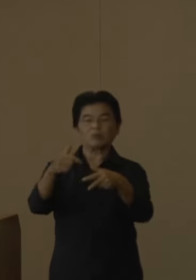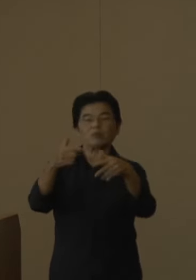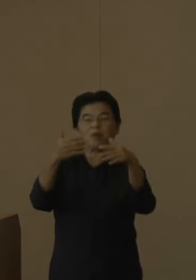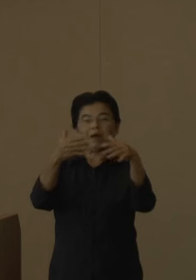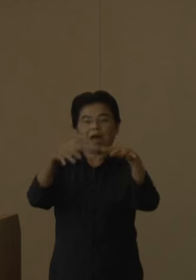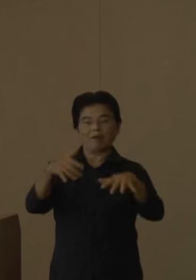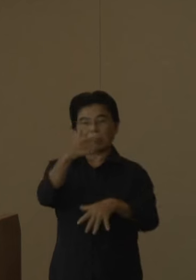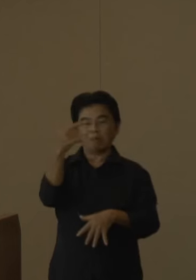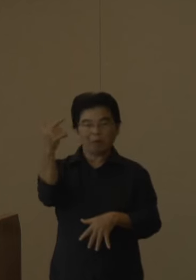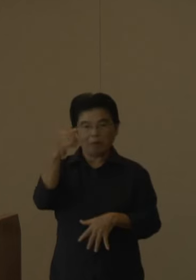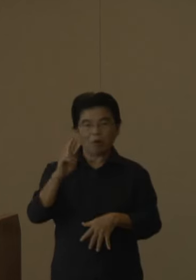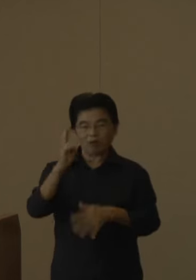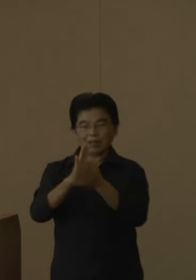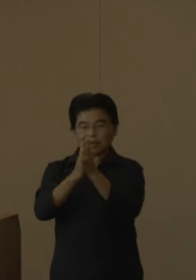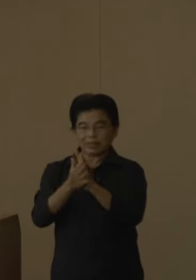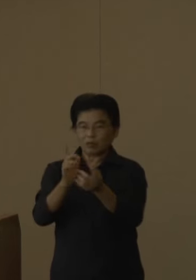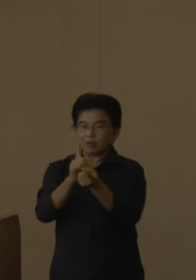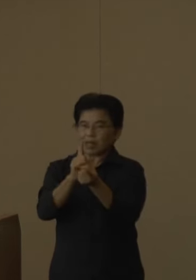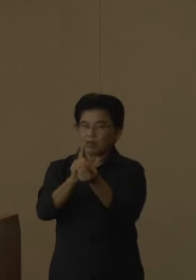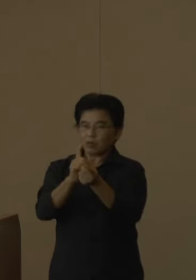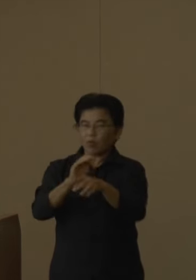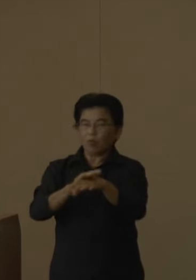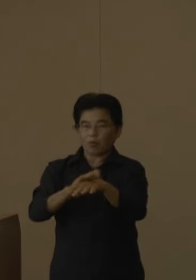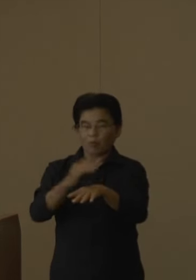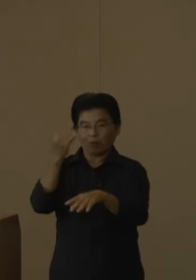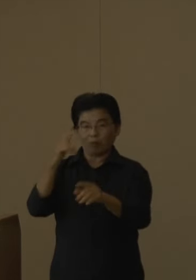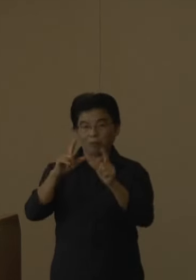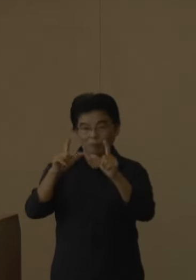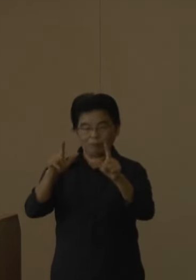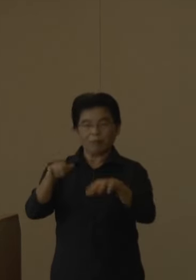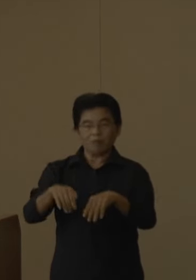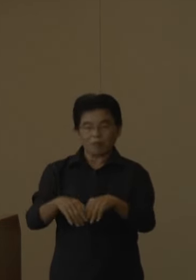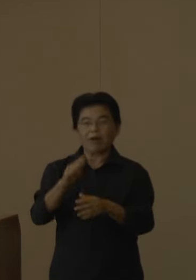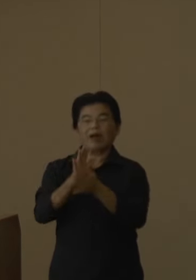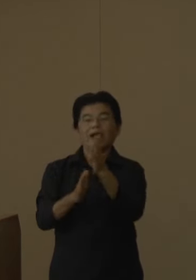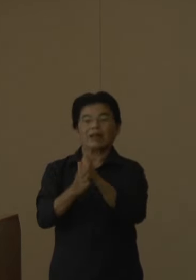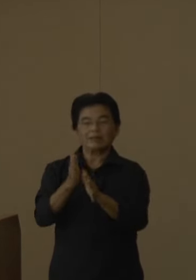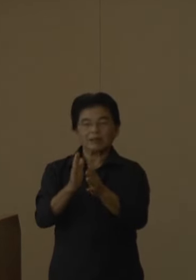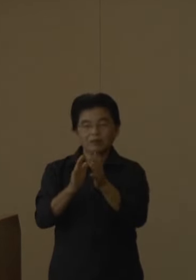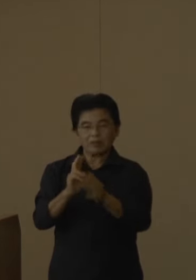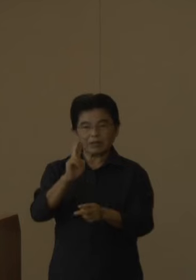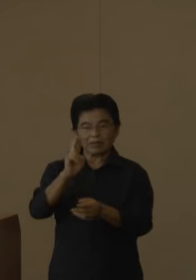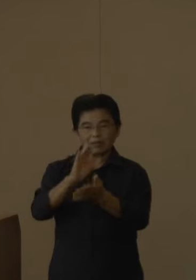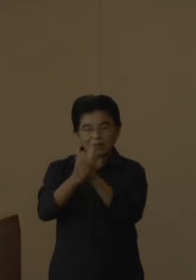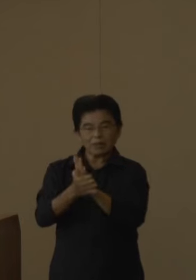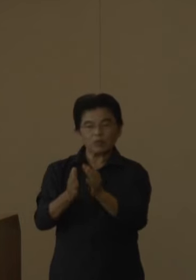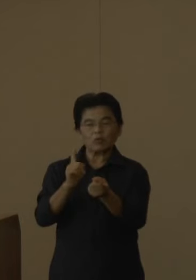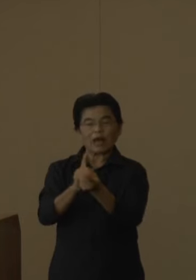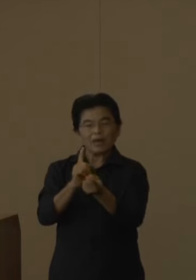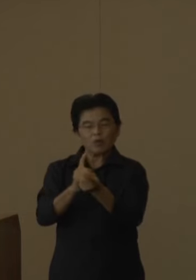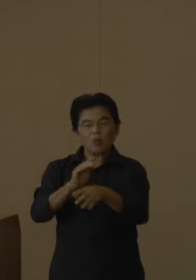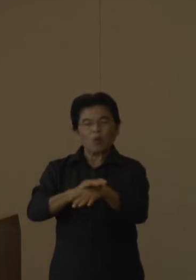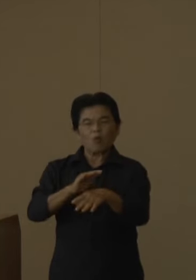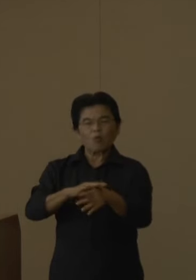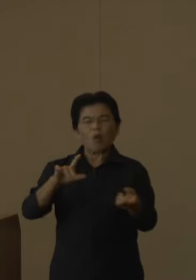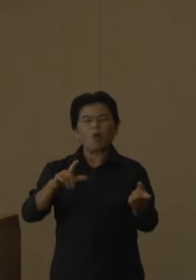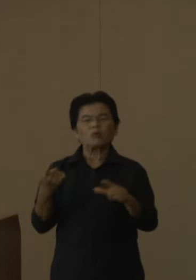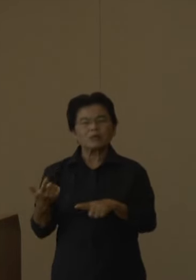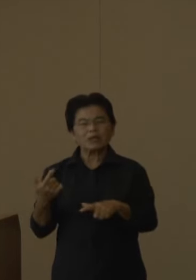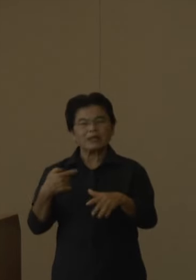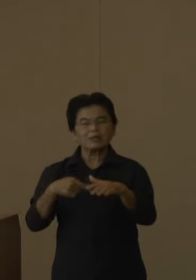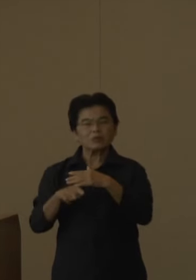についての、県の対応について、はい、ご発言がありました。改めてですが、その県の対応が遅れた最大の理由というかです